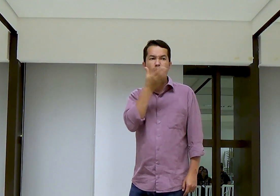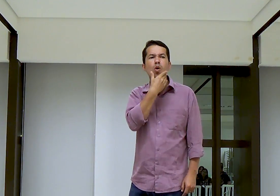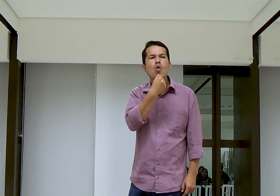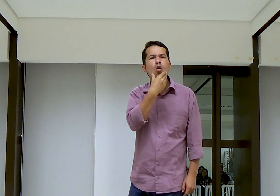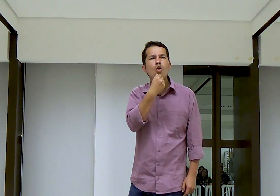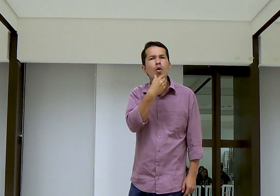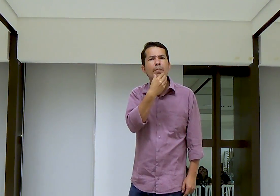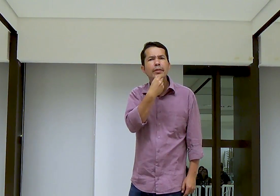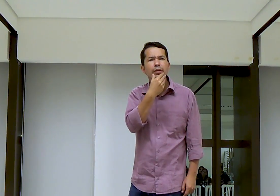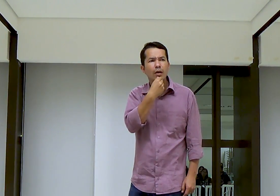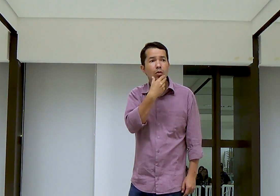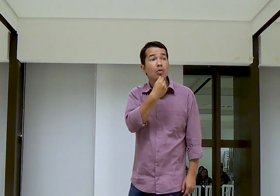Paulo, ele é